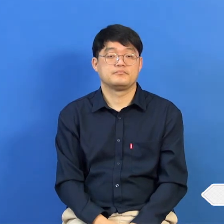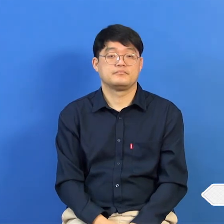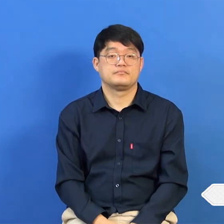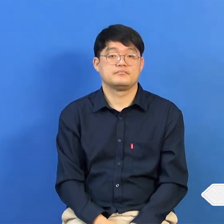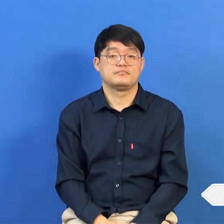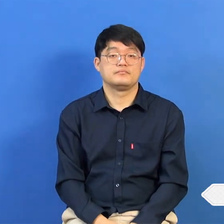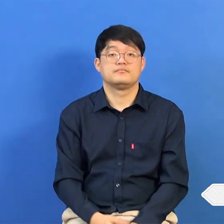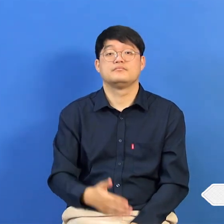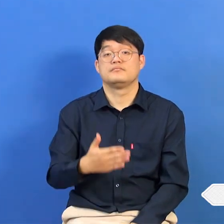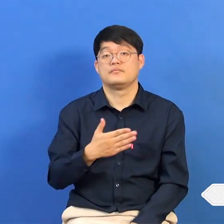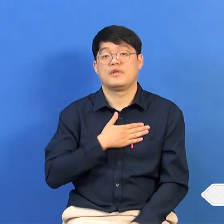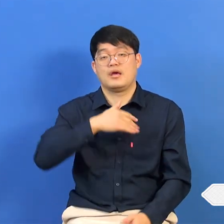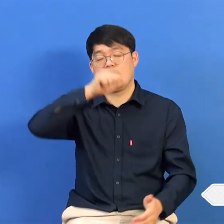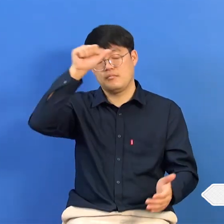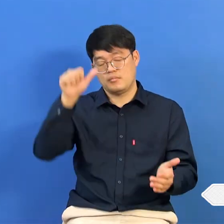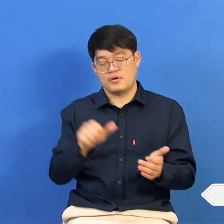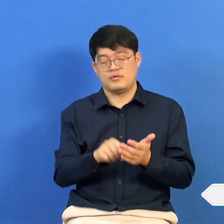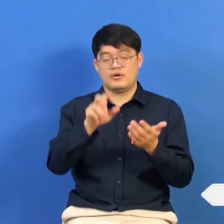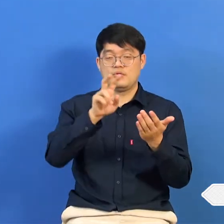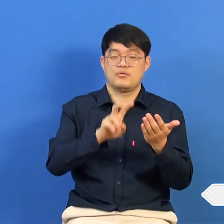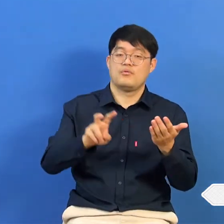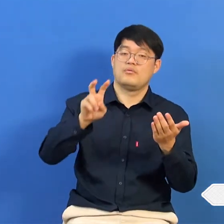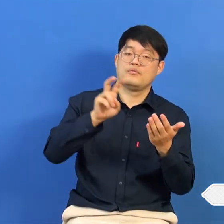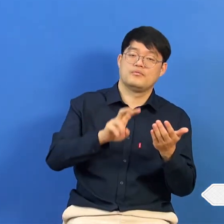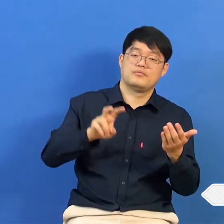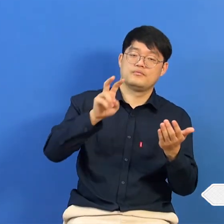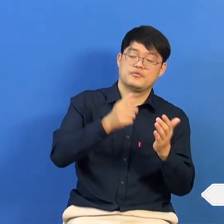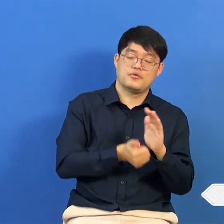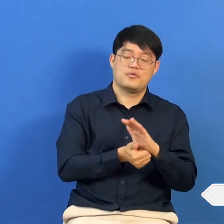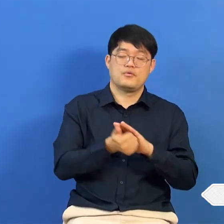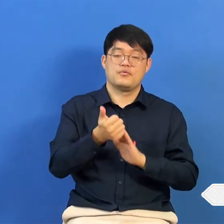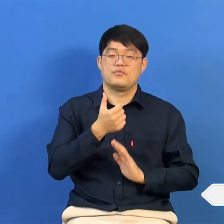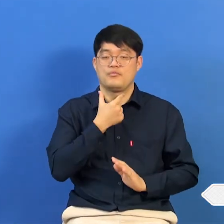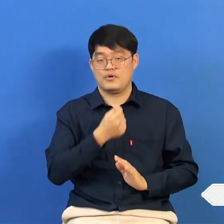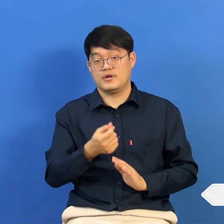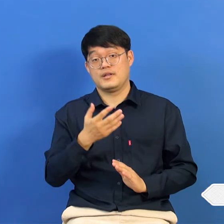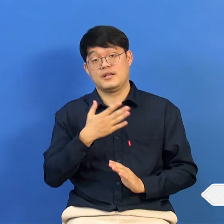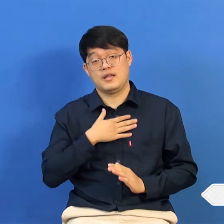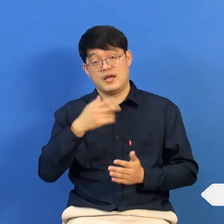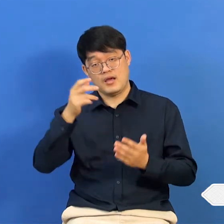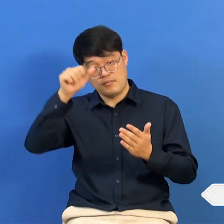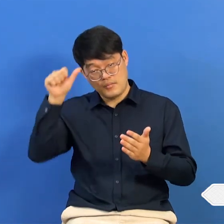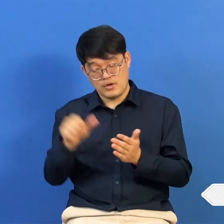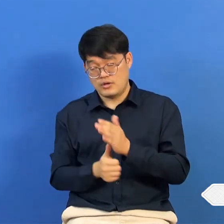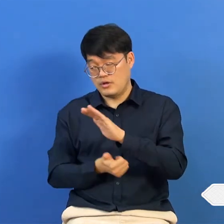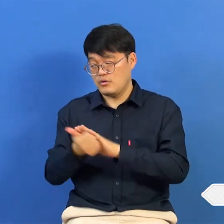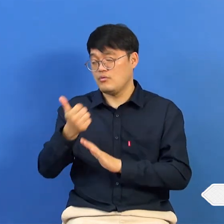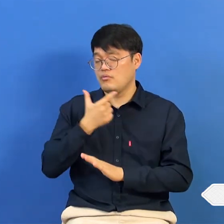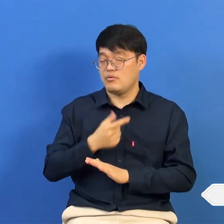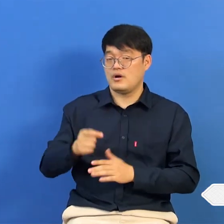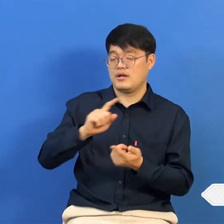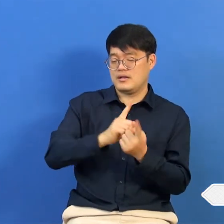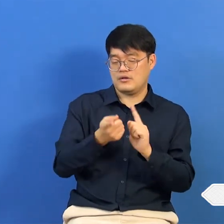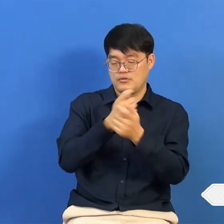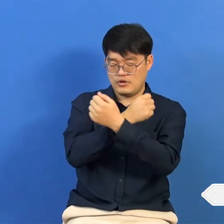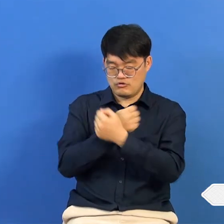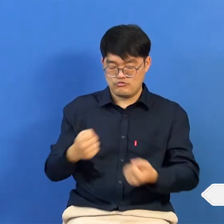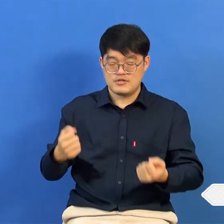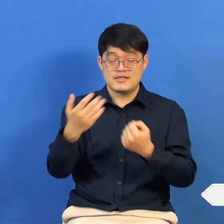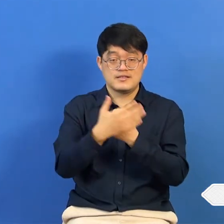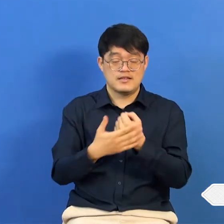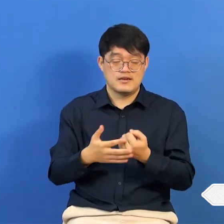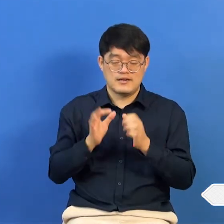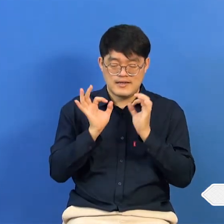내 평생의 소원, 내 평생의 소원, 대속해 주신 은혜를